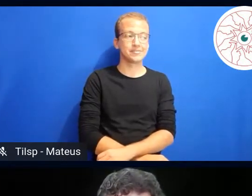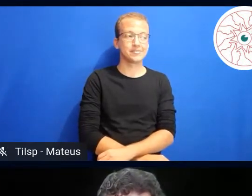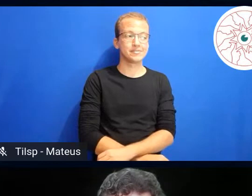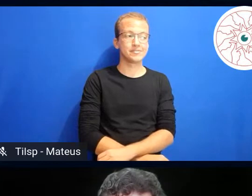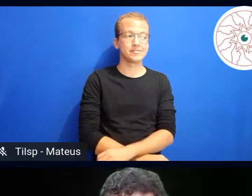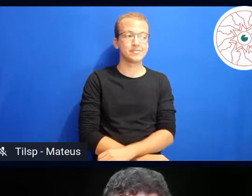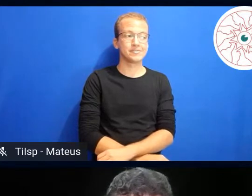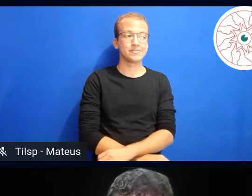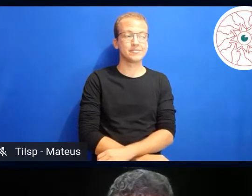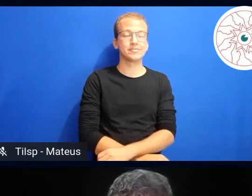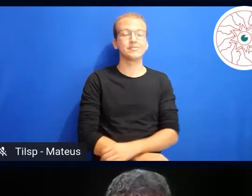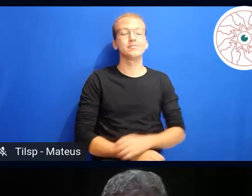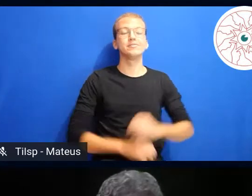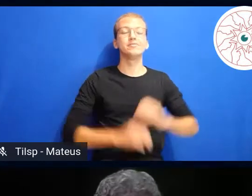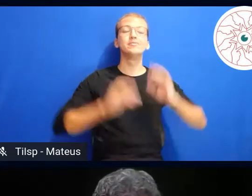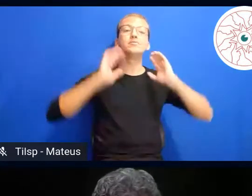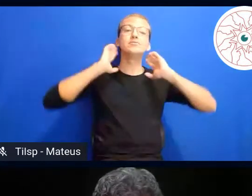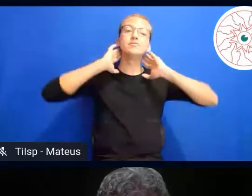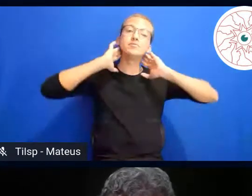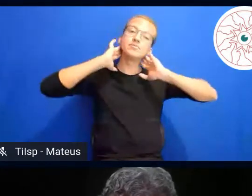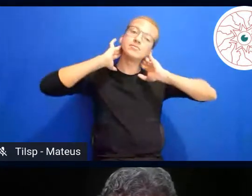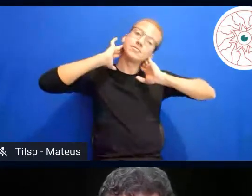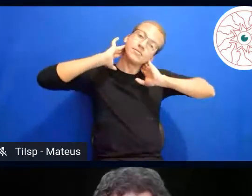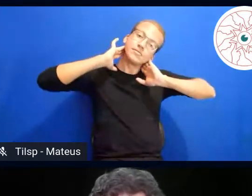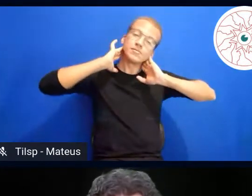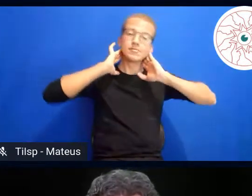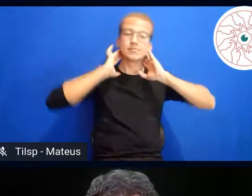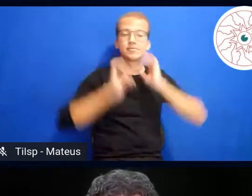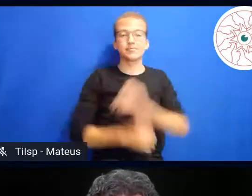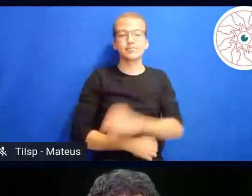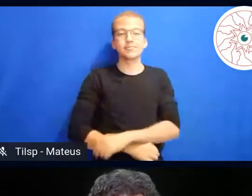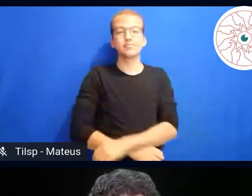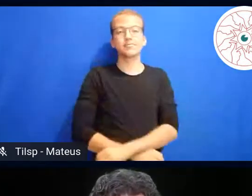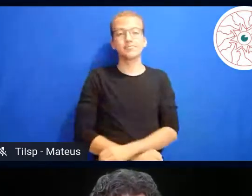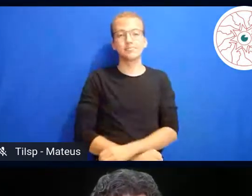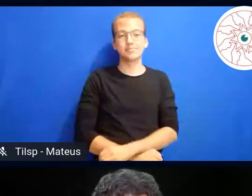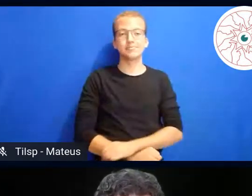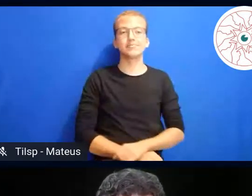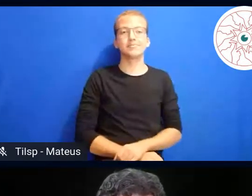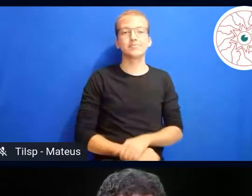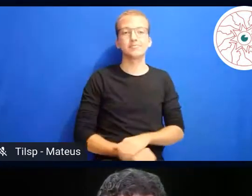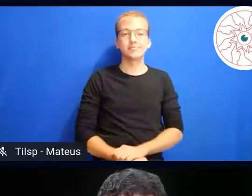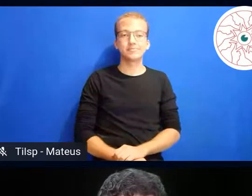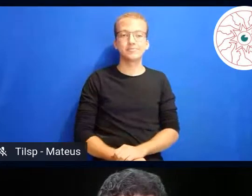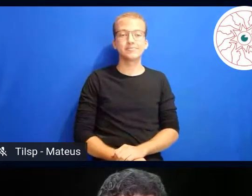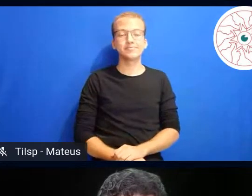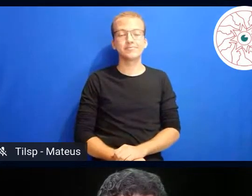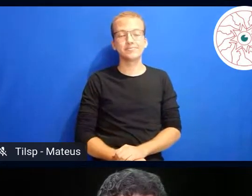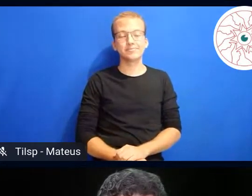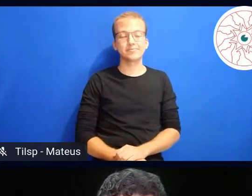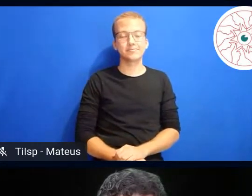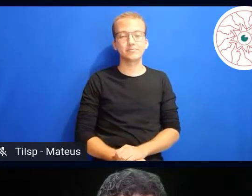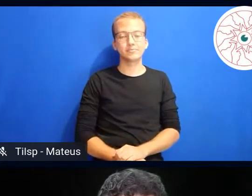o paus tá mais empolgado que o o Só aguardando. Vamos ver a pergunta aparecer no vídeo.